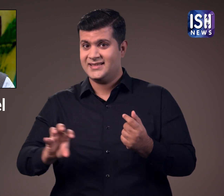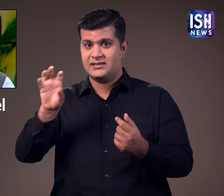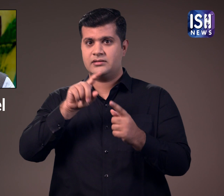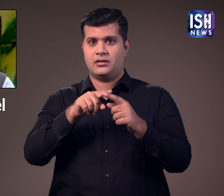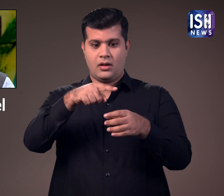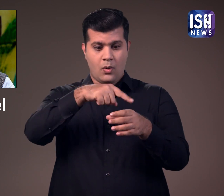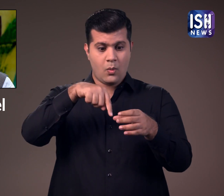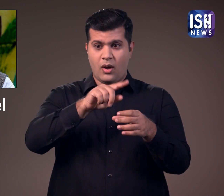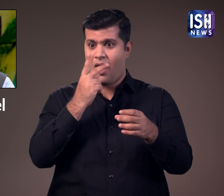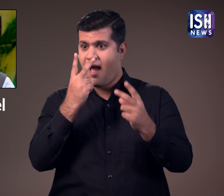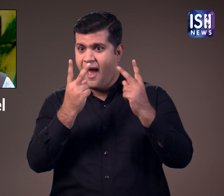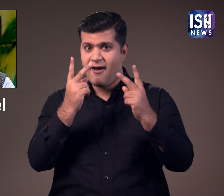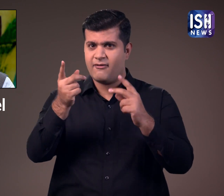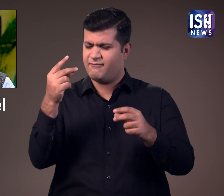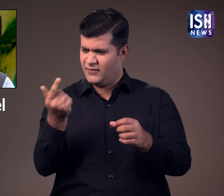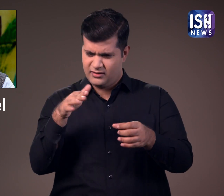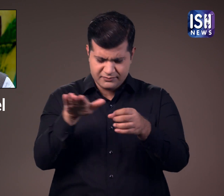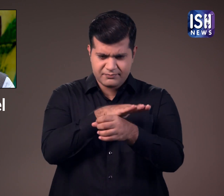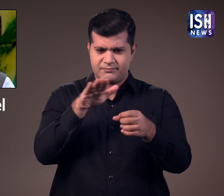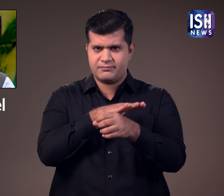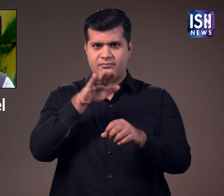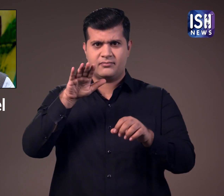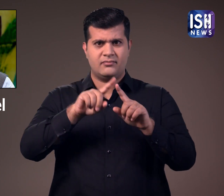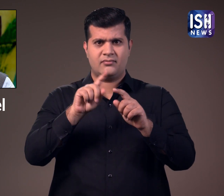सबी बोरवेलों को ढग दिया जाए